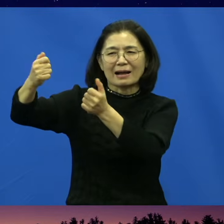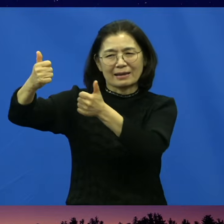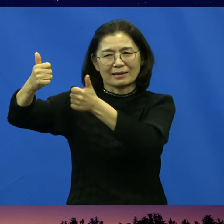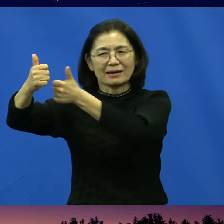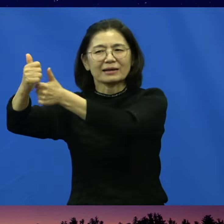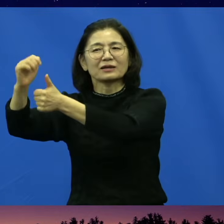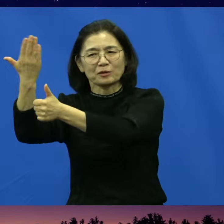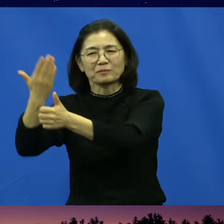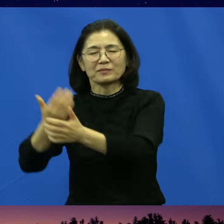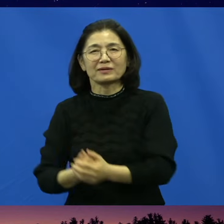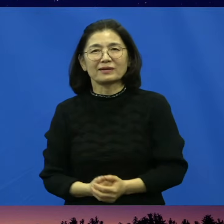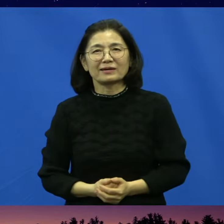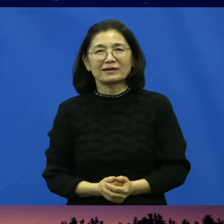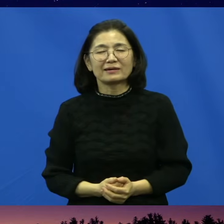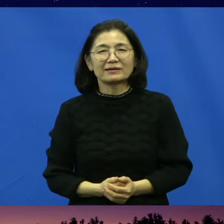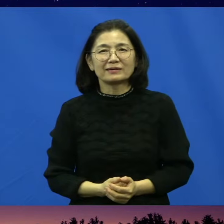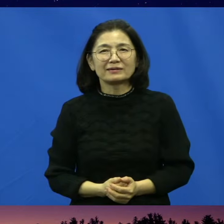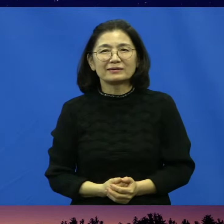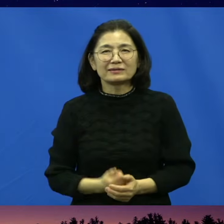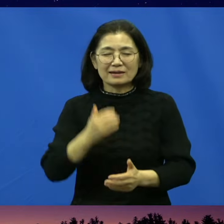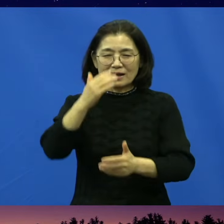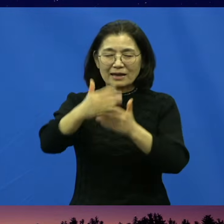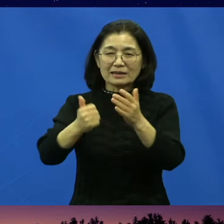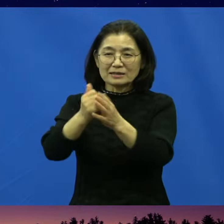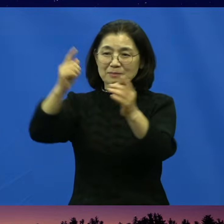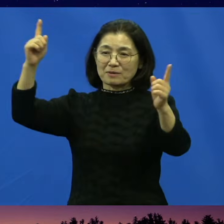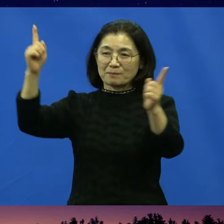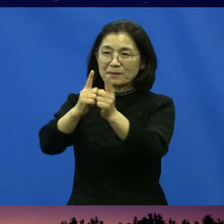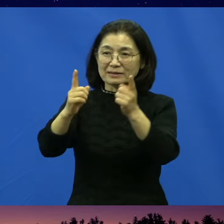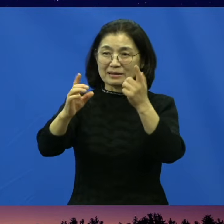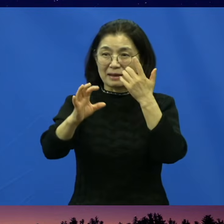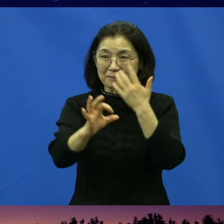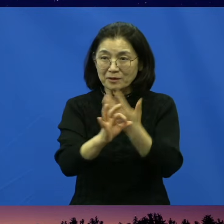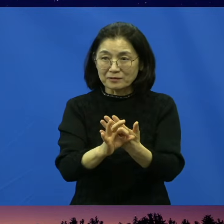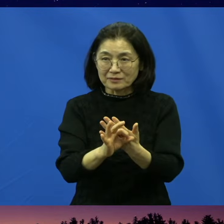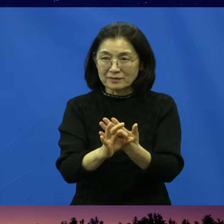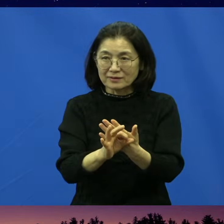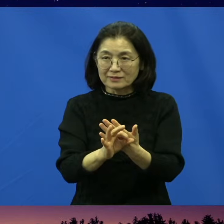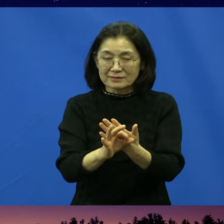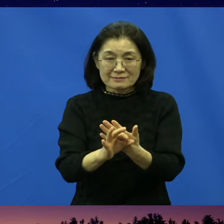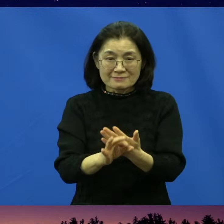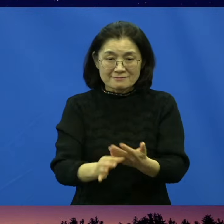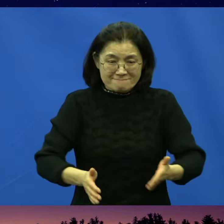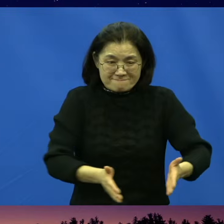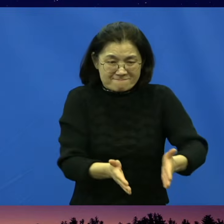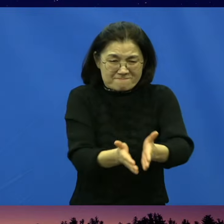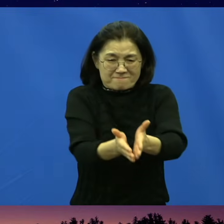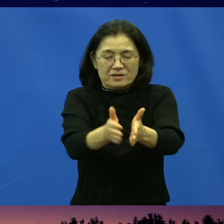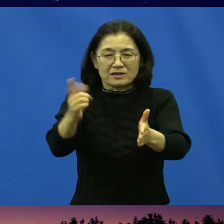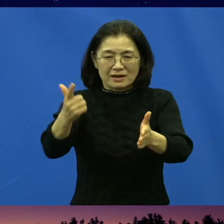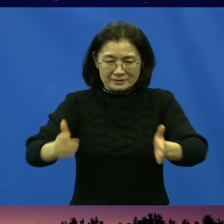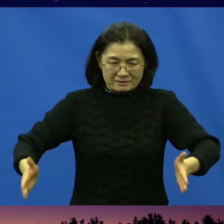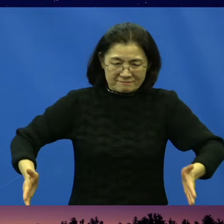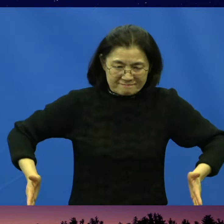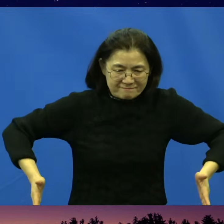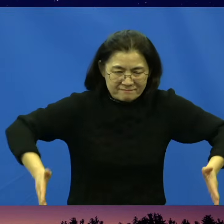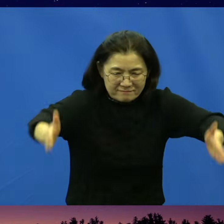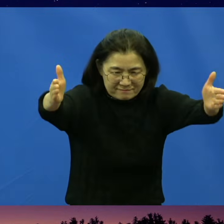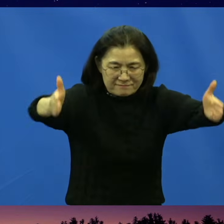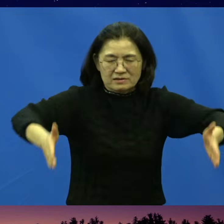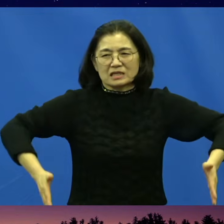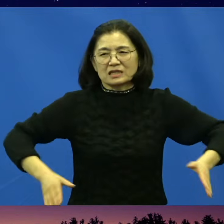하는 고속도로가 되는 거예요. 그 고백을 하면 할수록 정말 내 안에 하나님이